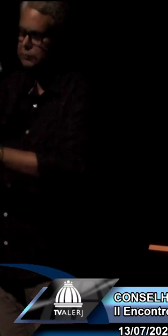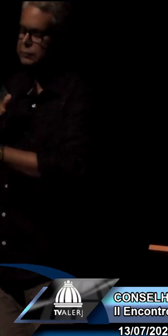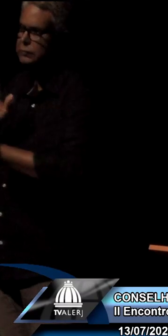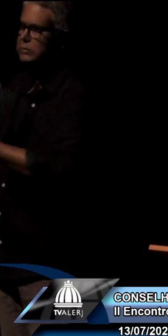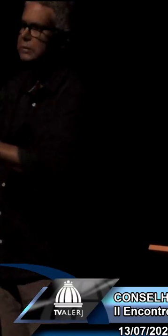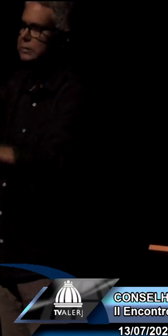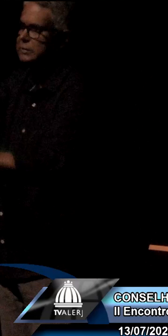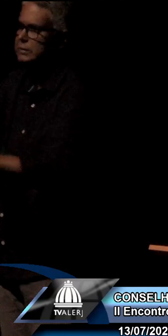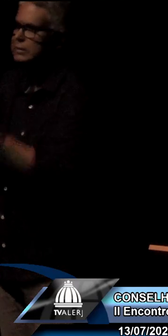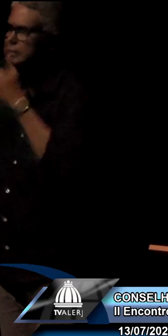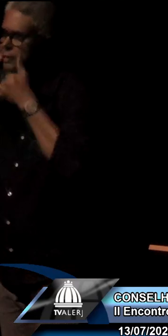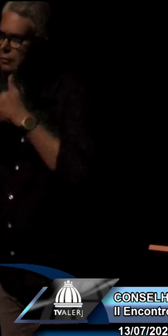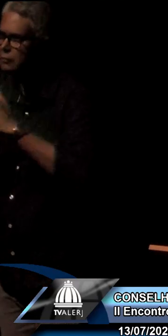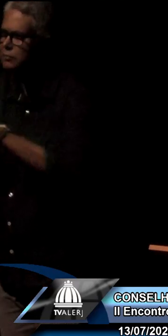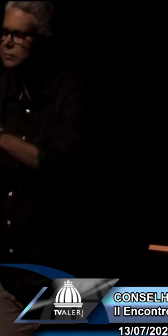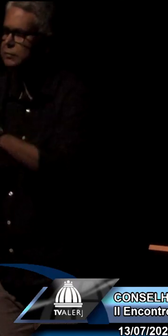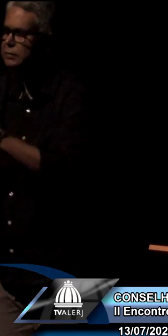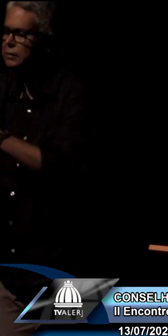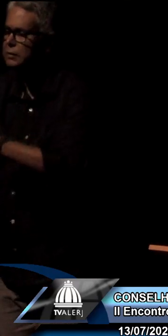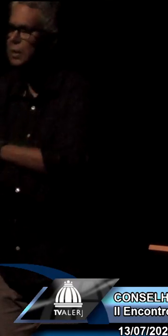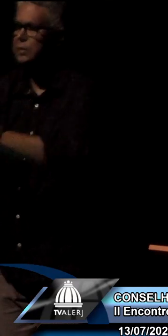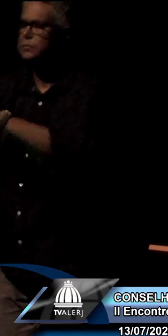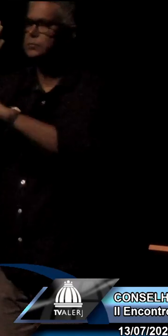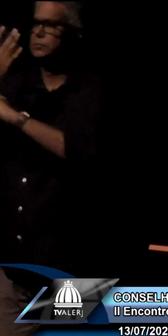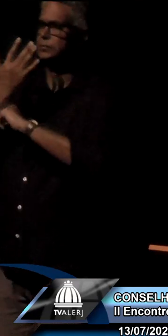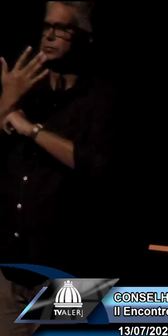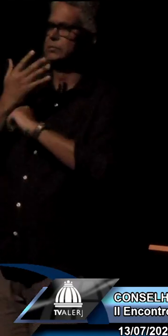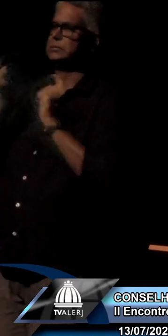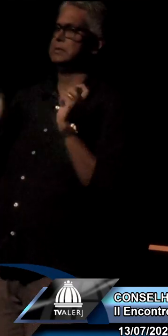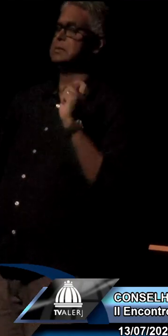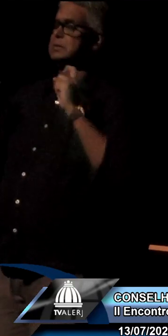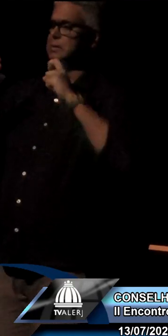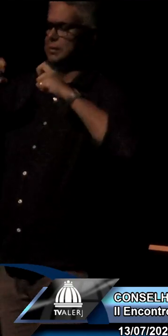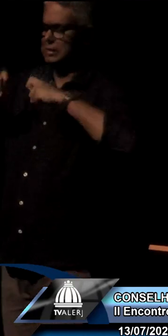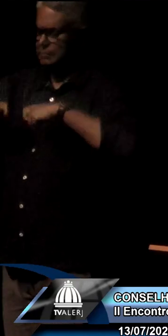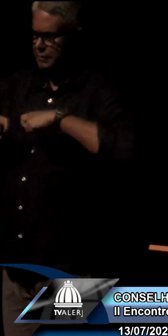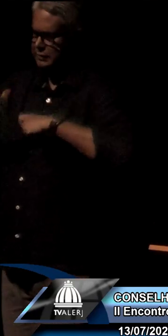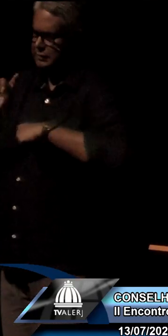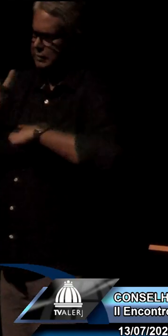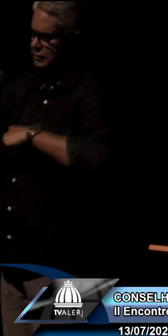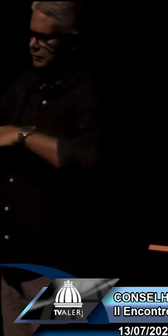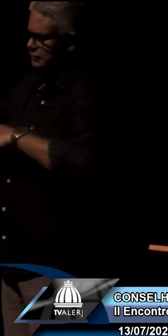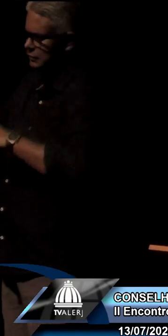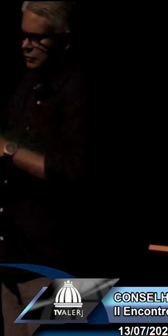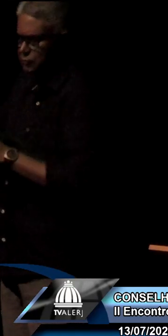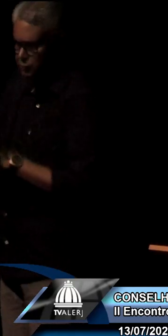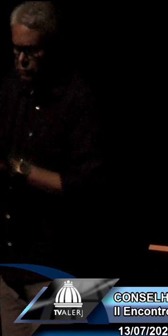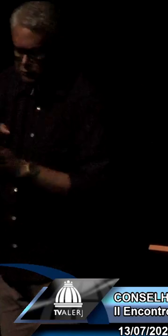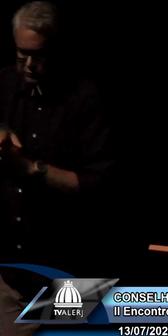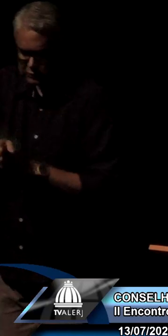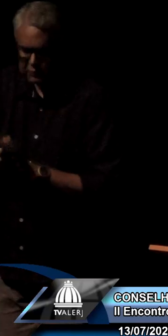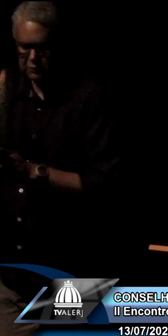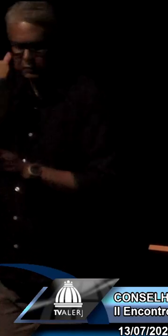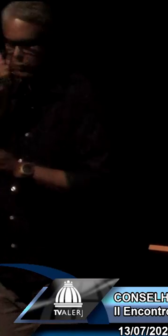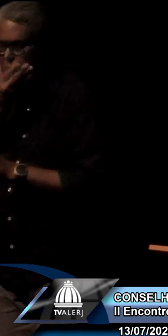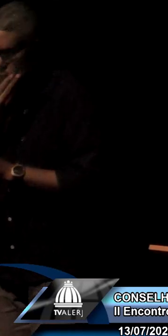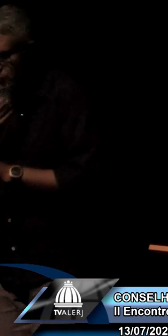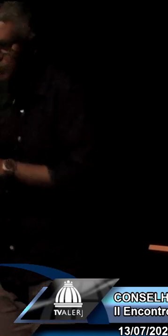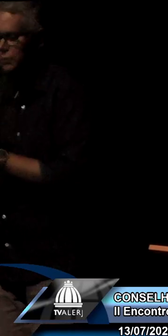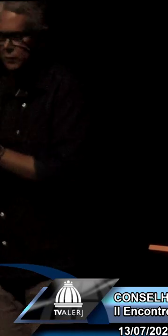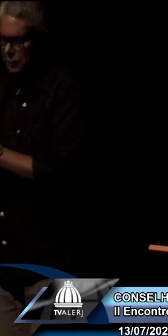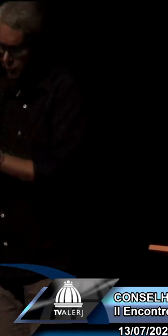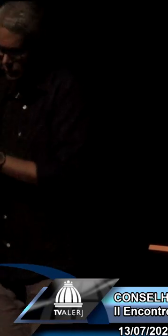e para poder nos ajudar a capacitar cada vez mais nós conselheiros e conselheiros principalmente mas também os